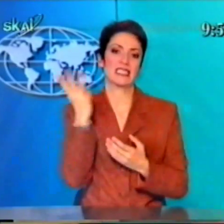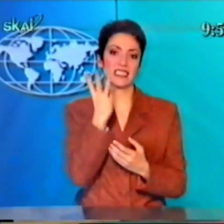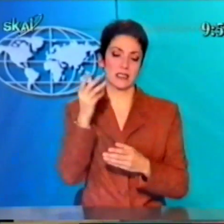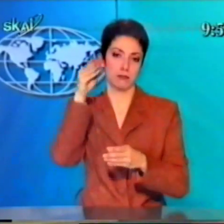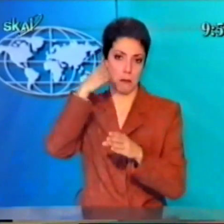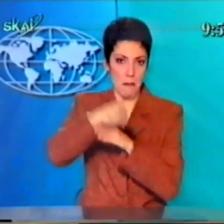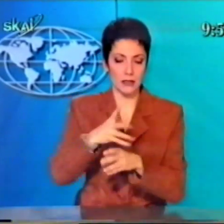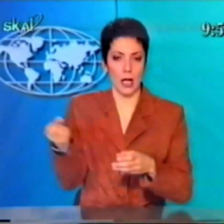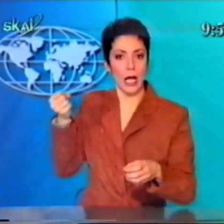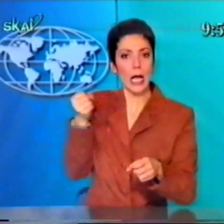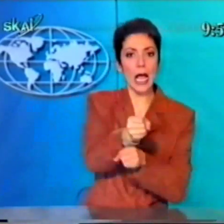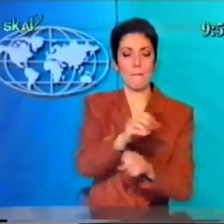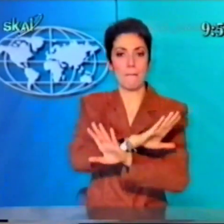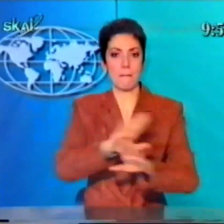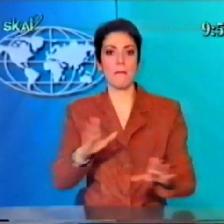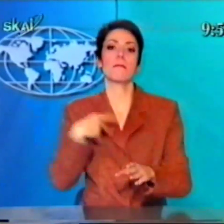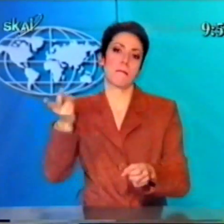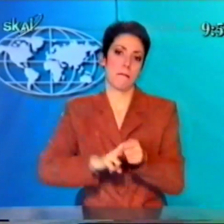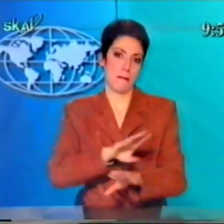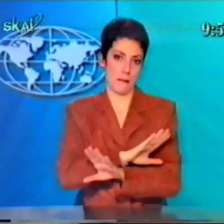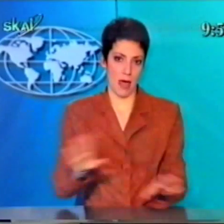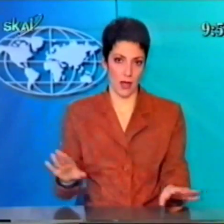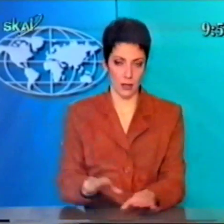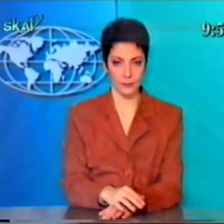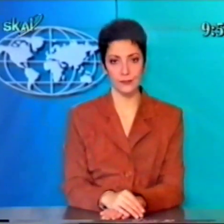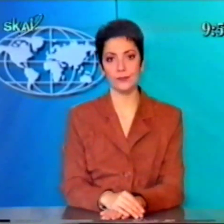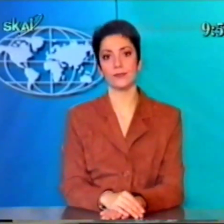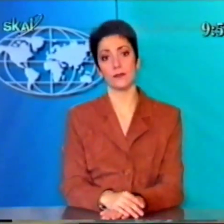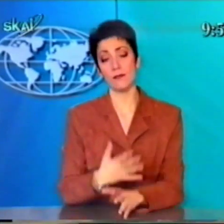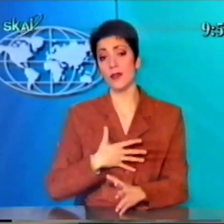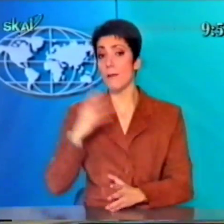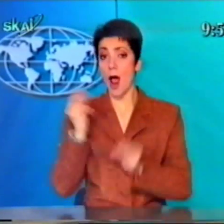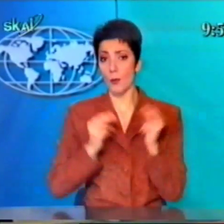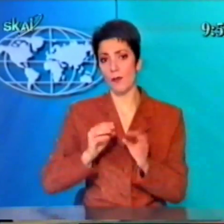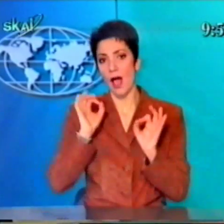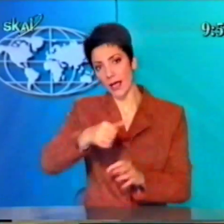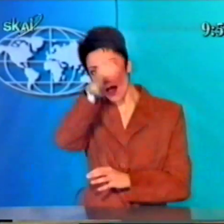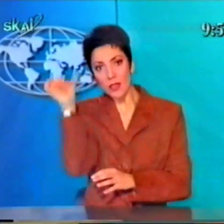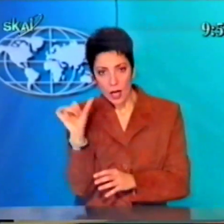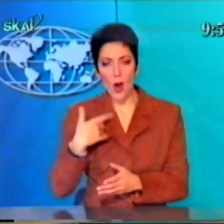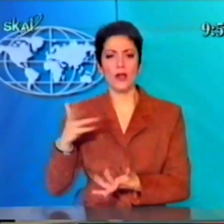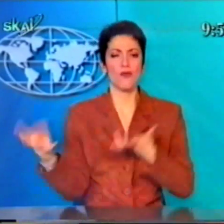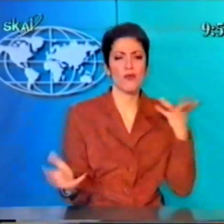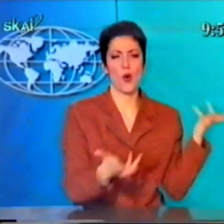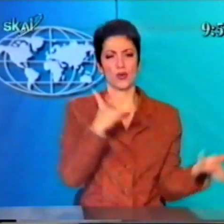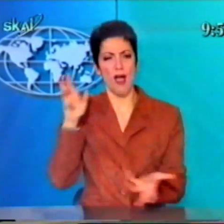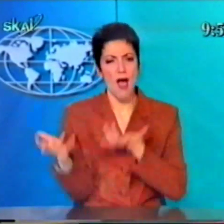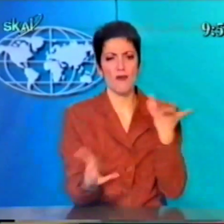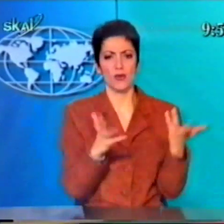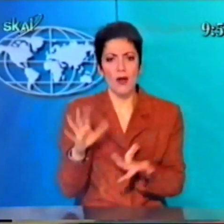Με νέα μέσα εφοδιάζεται η πυροσβεστική για να αντιμετωπίσει τον εφιάλτη των πυρκαγιών που ζωντανεύει κάθε καλοκαίρι.